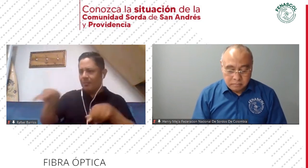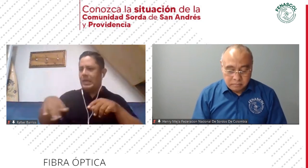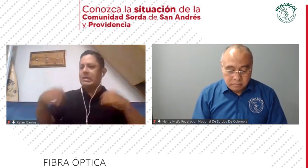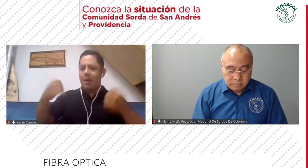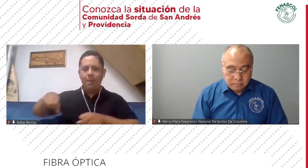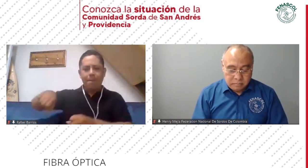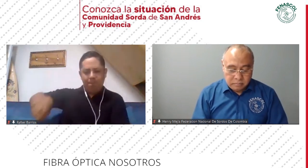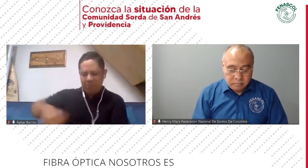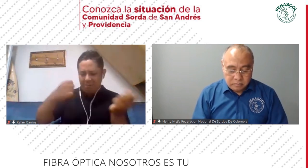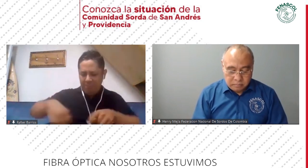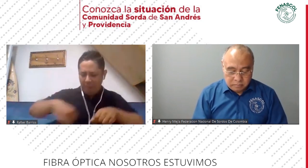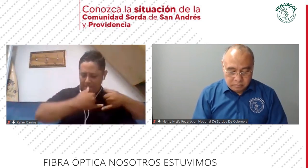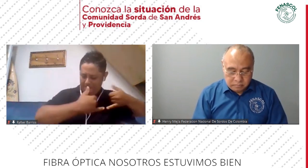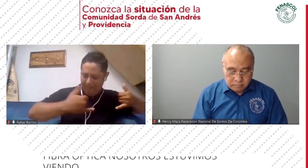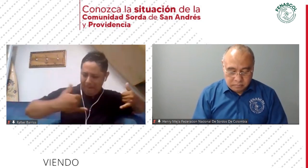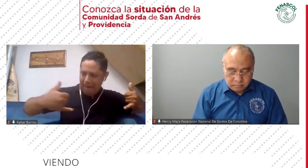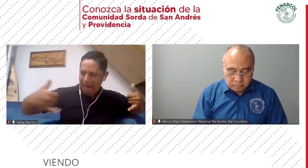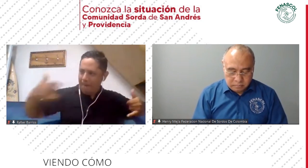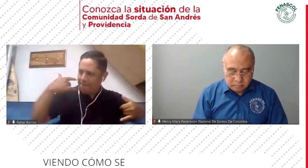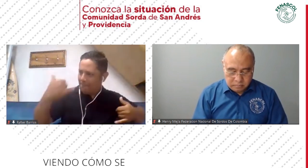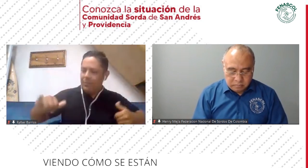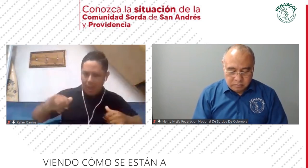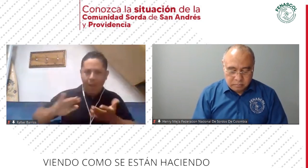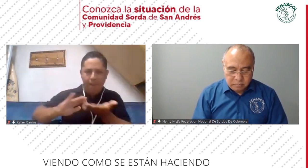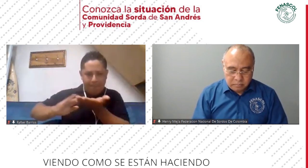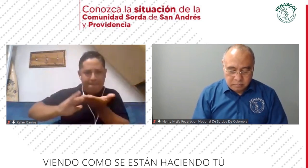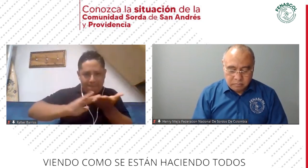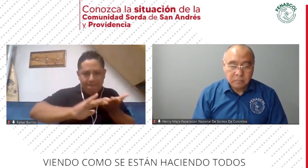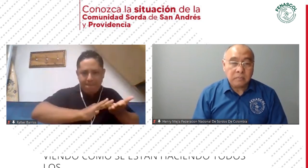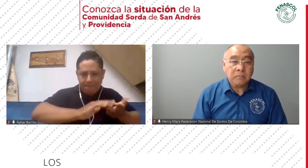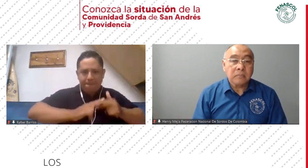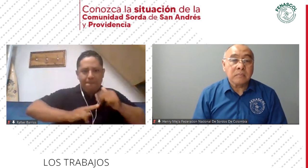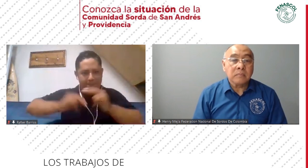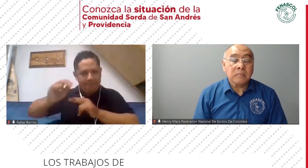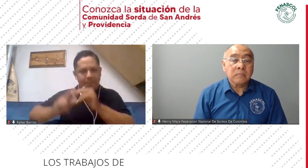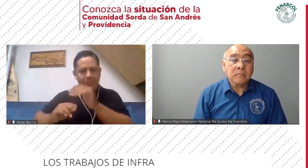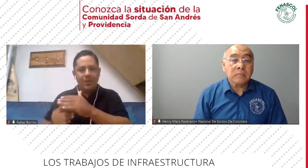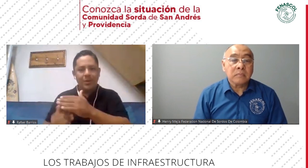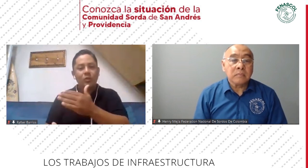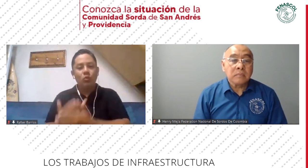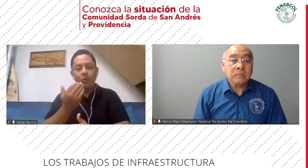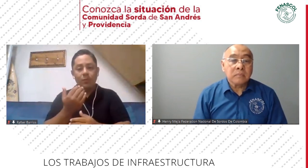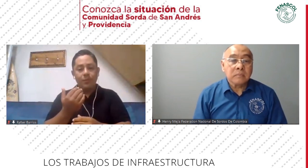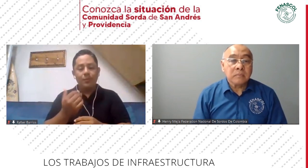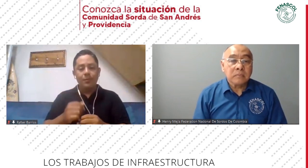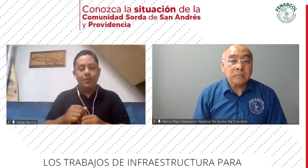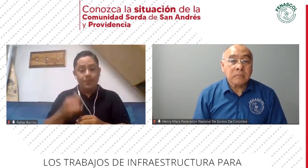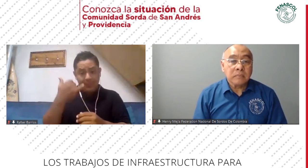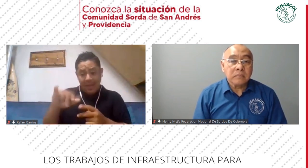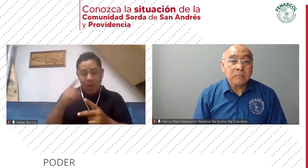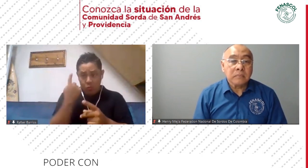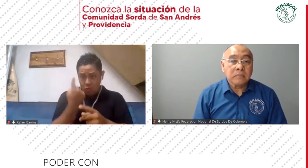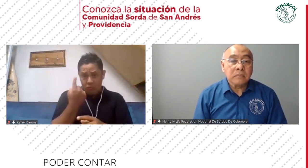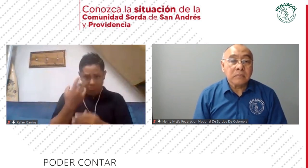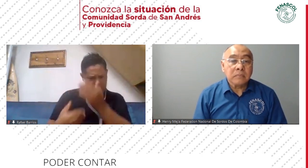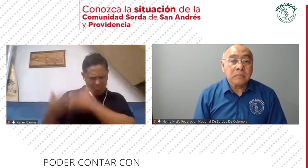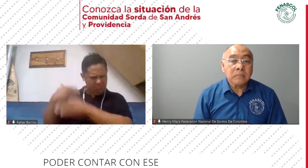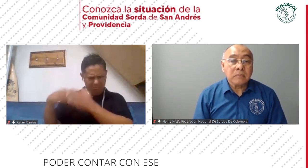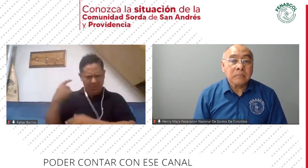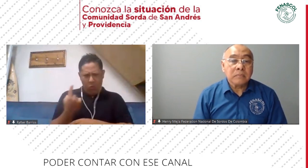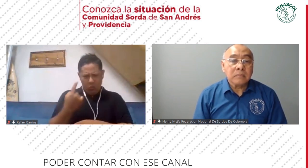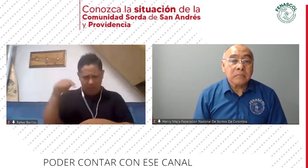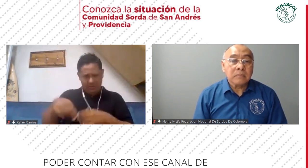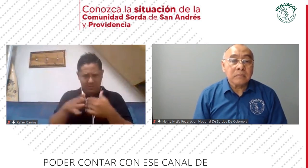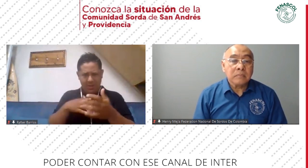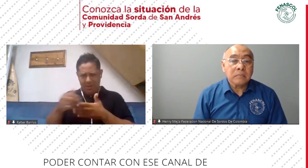pues nosotros estuvimos viendo cómo se están haciendo todos los trabajos de infraestructura para poder contar con ese